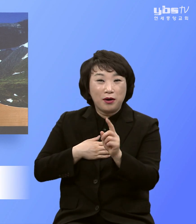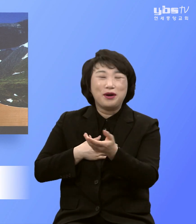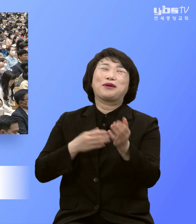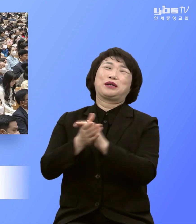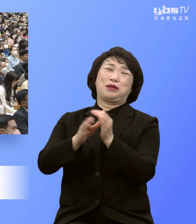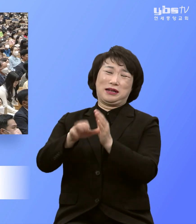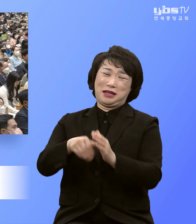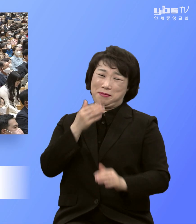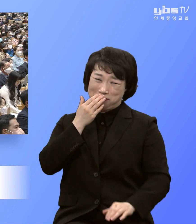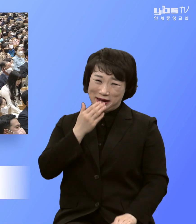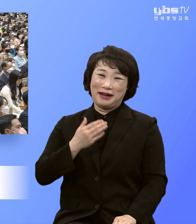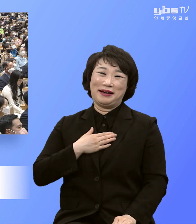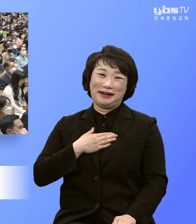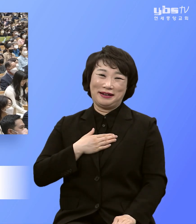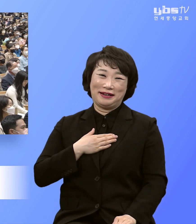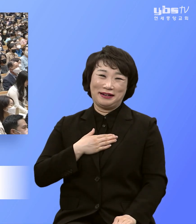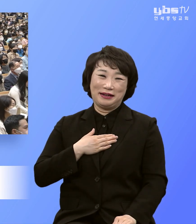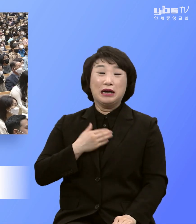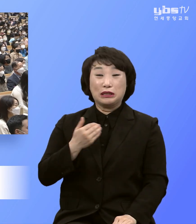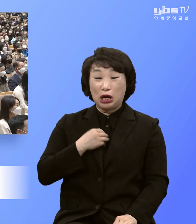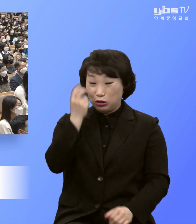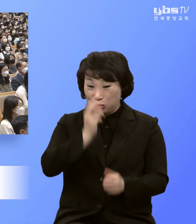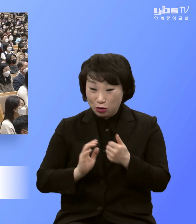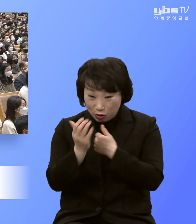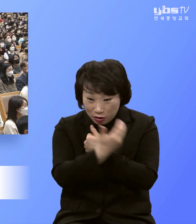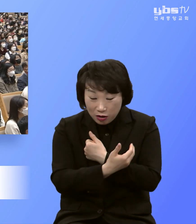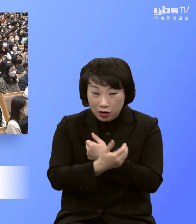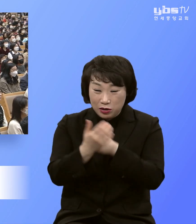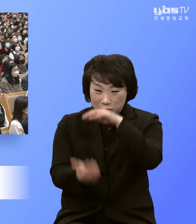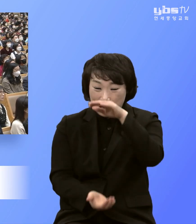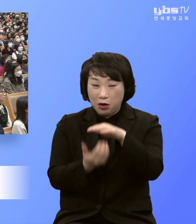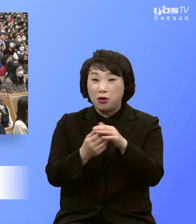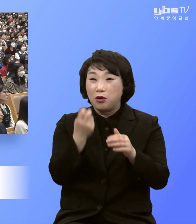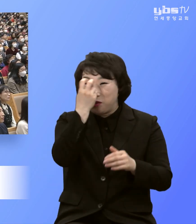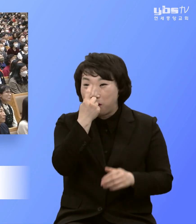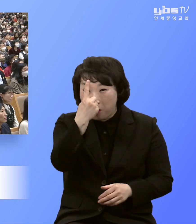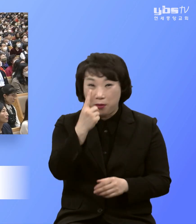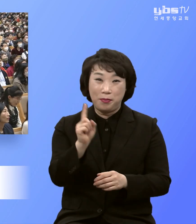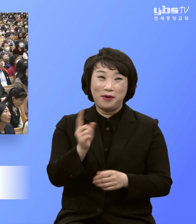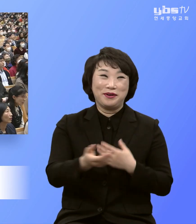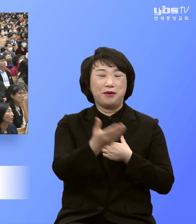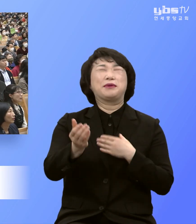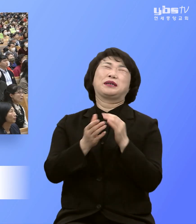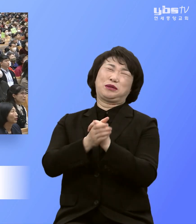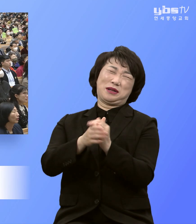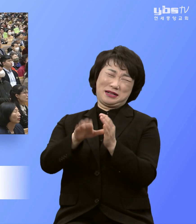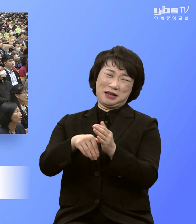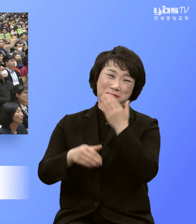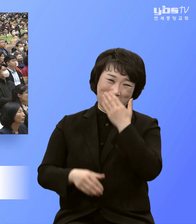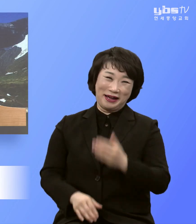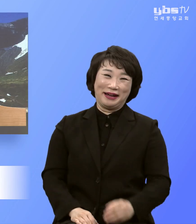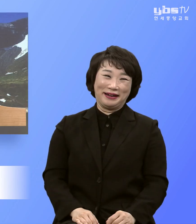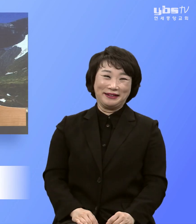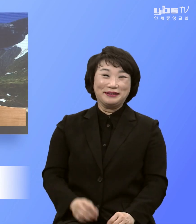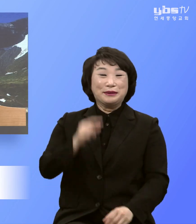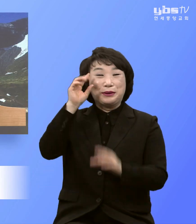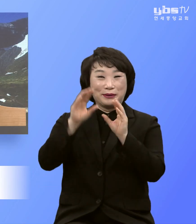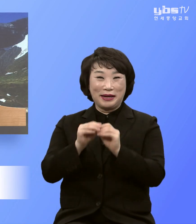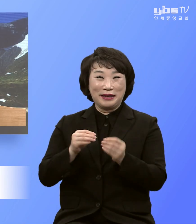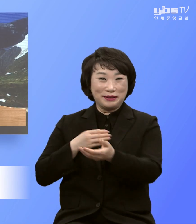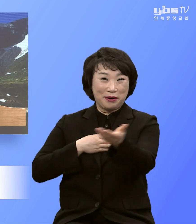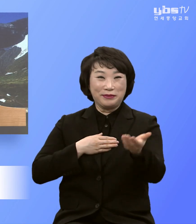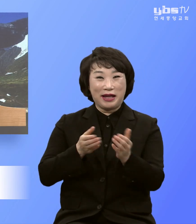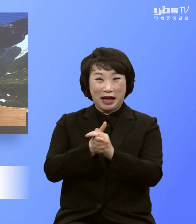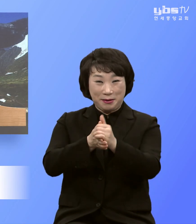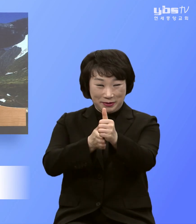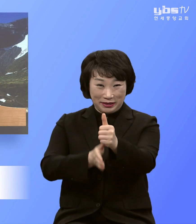없다. 그럼 나를 지키는 최고의 파수꾼이 뭐냐? 기도라, 이 말입니다. 동의하시면 아멘